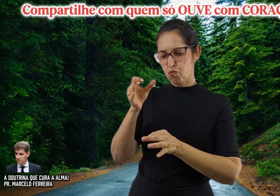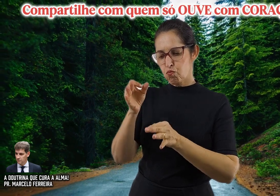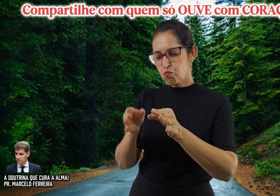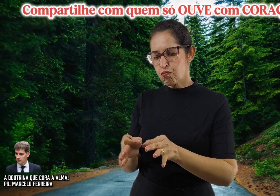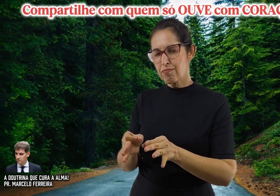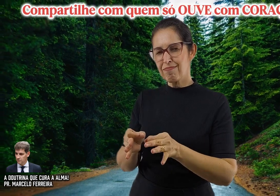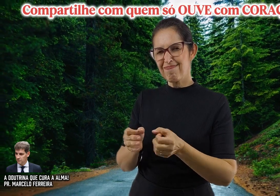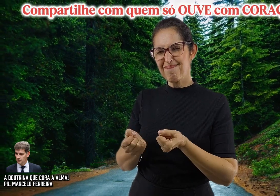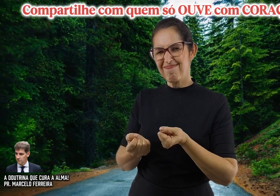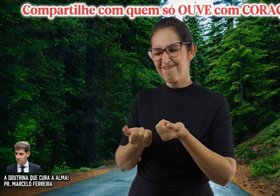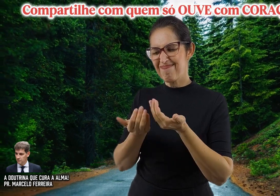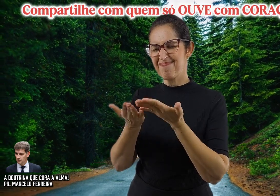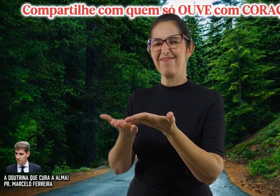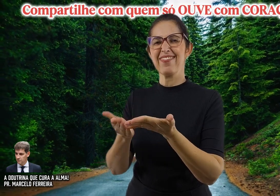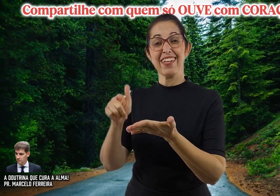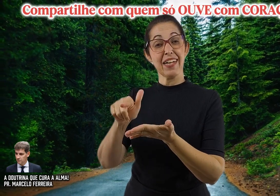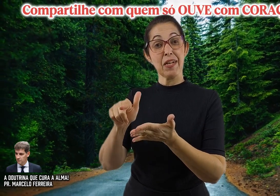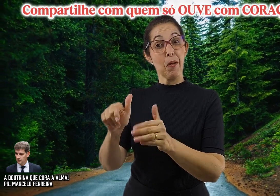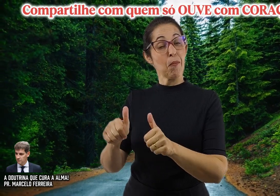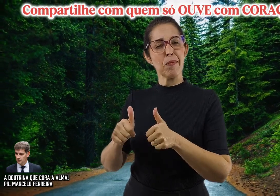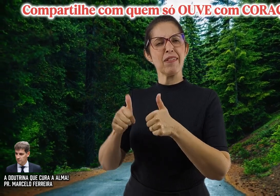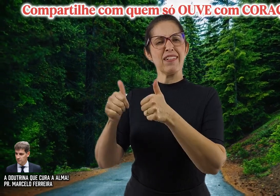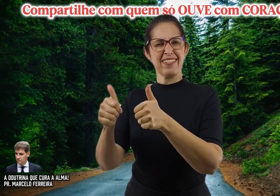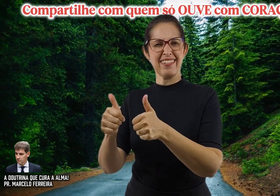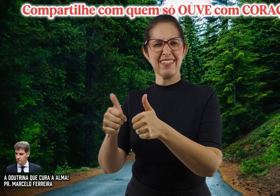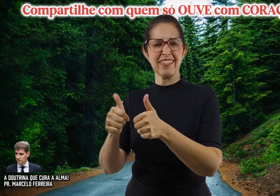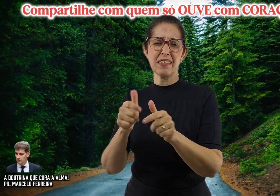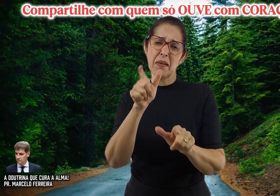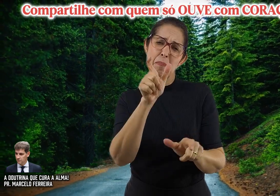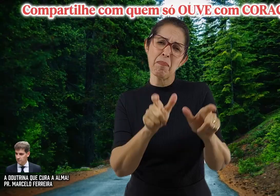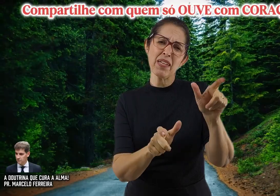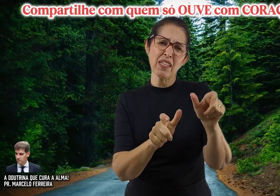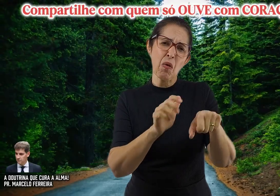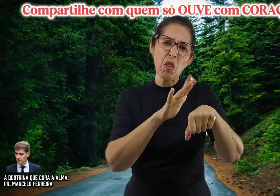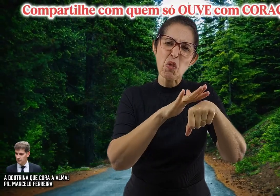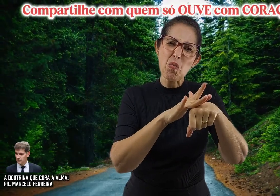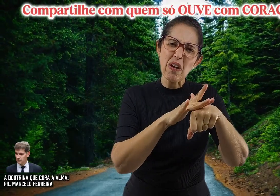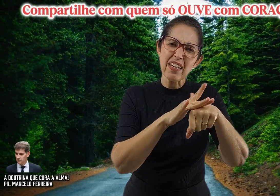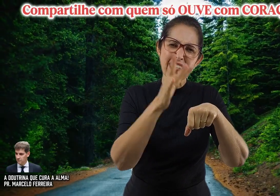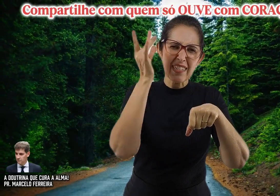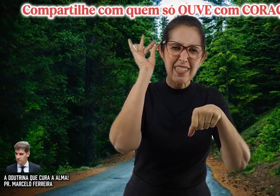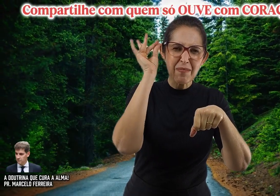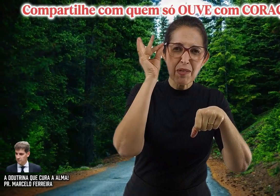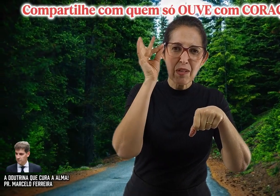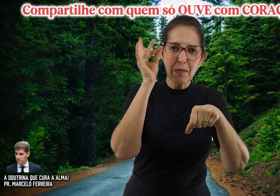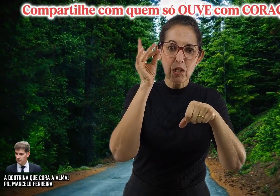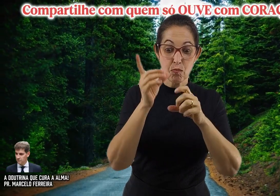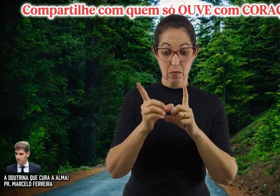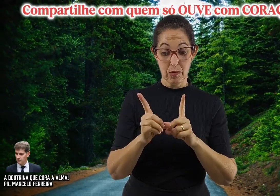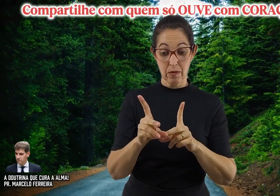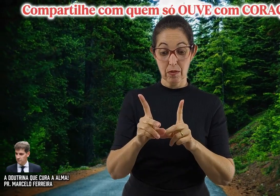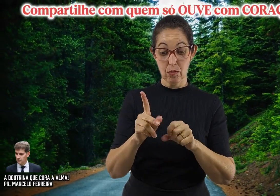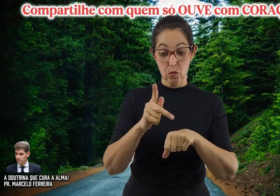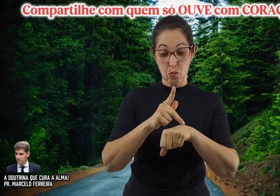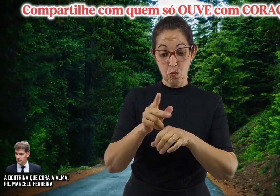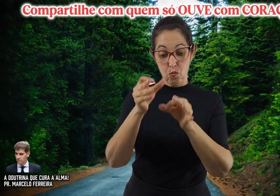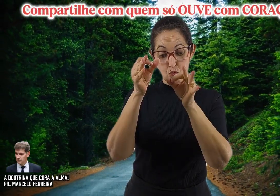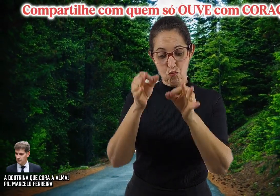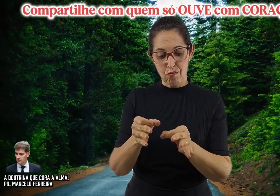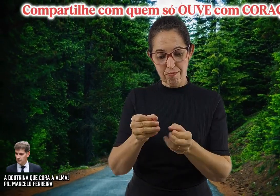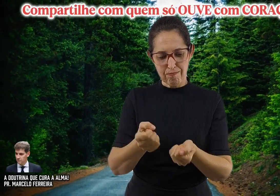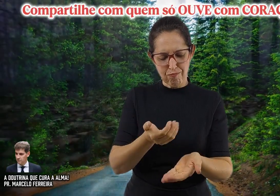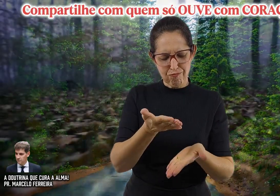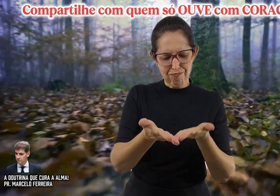igreja. Você tem um crente que está enfermo, dá doutrina para ele, porque a doutrina é sã, ela é alimento, ela é saudável. Quanto